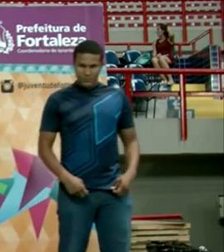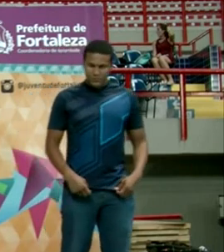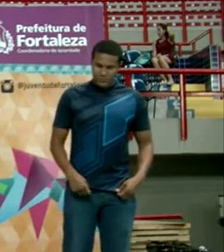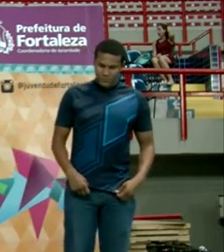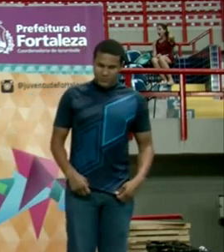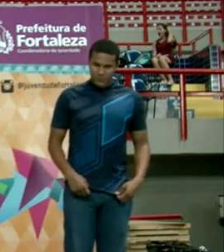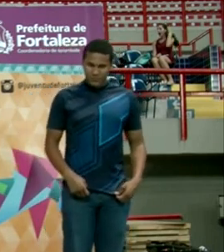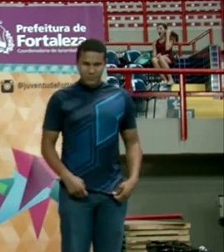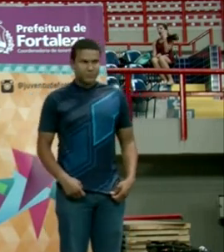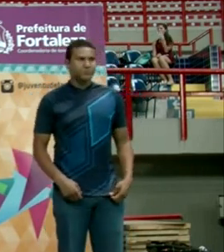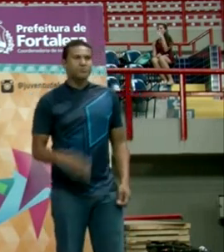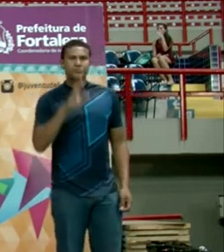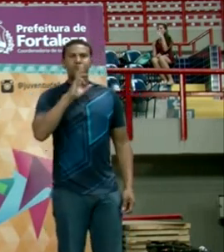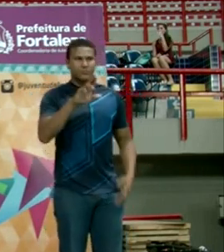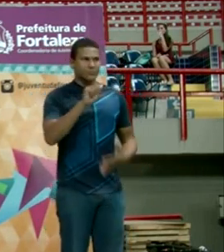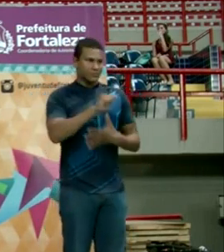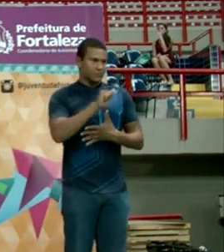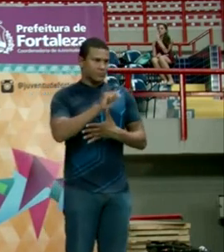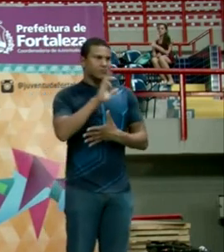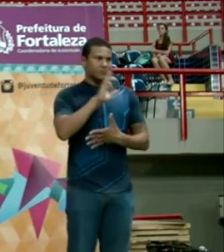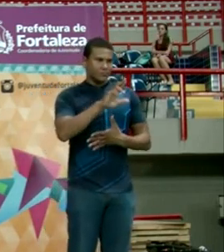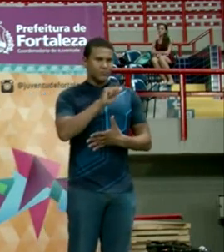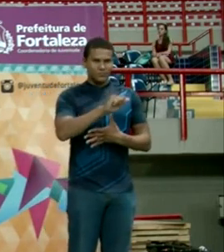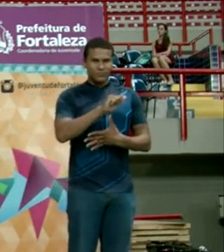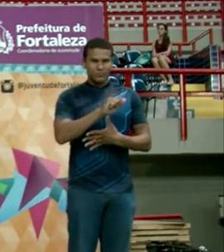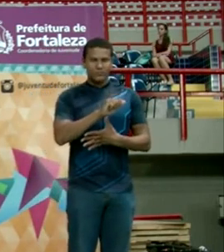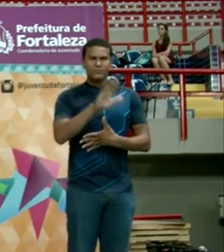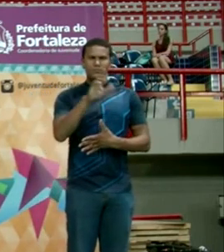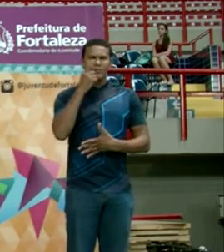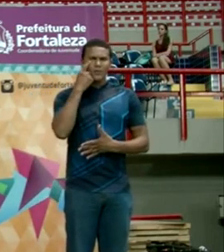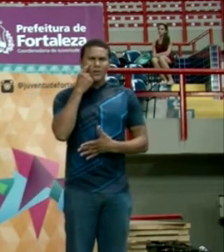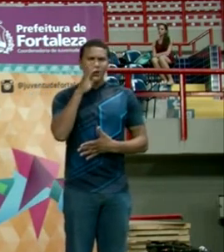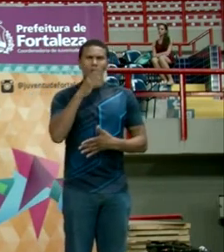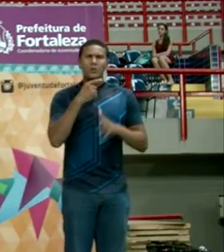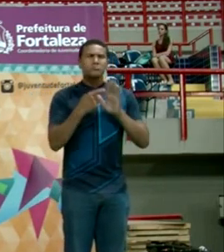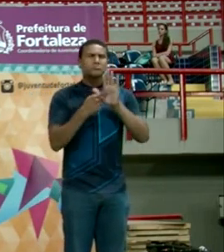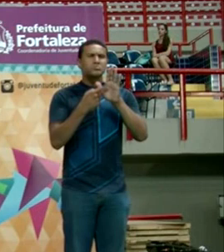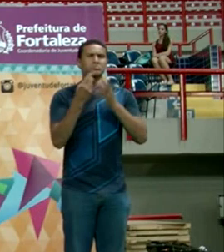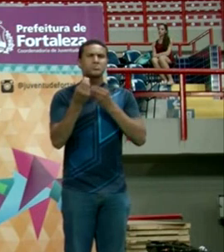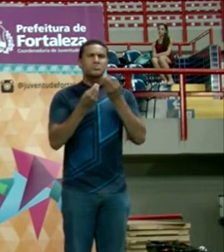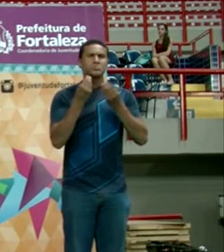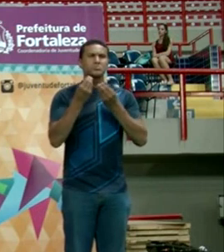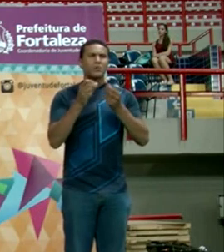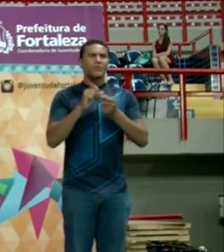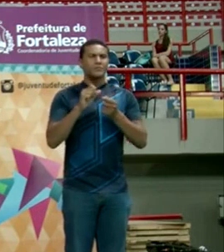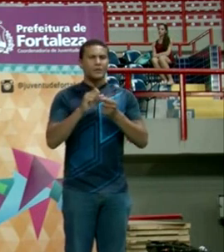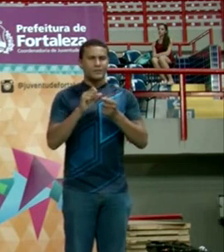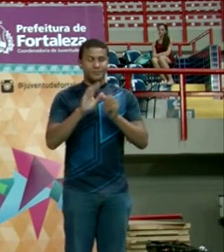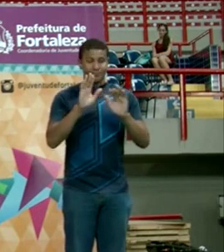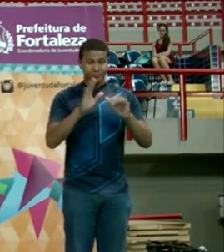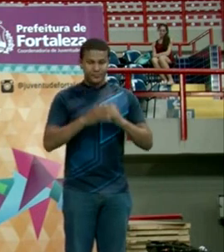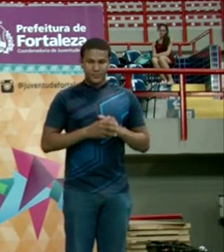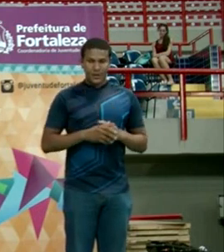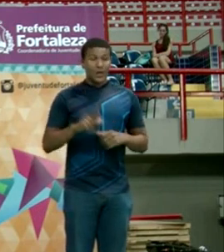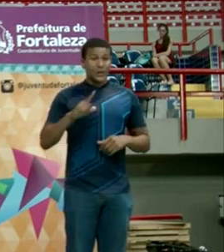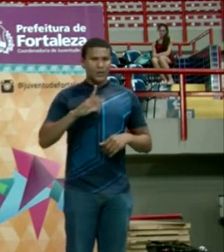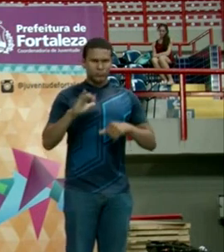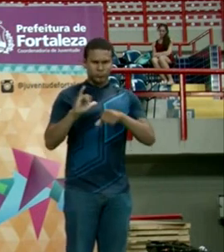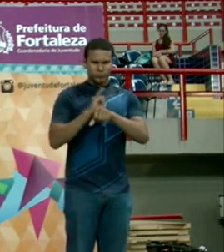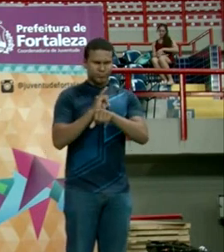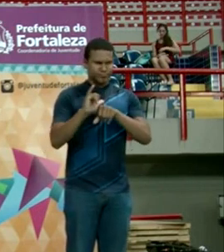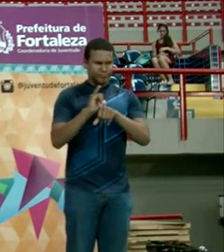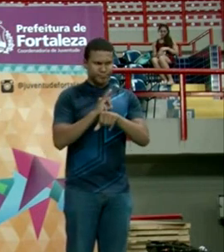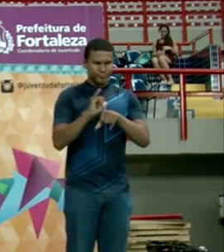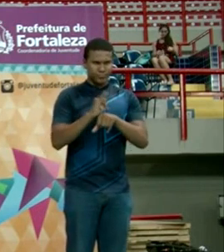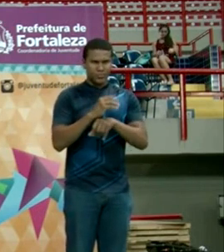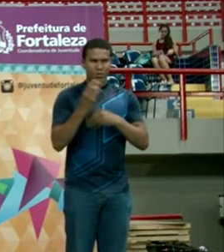resposta item A. Vamos fazer o seguinte, vamos mostrar como é que a gente faz essas continhas de porcentagem. Eu vou mostrar uma técnica para a gente